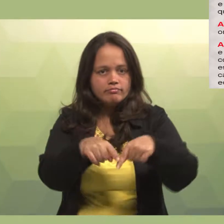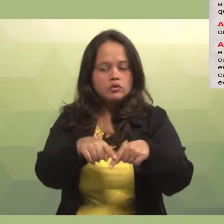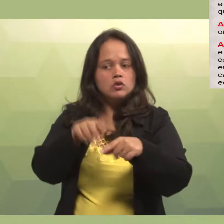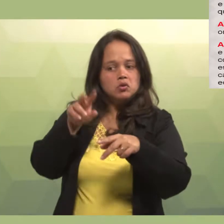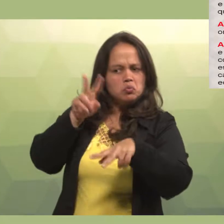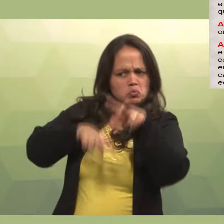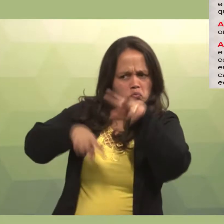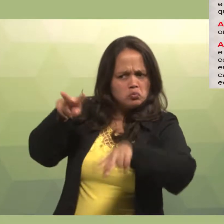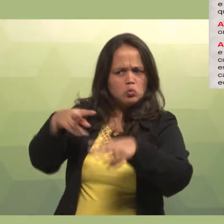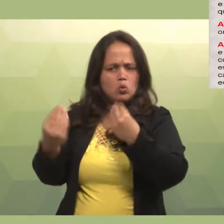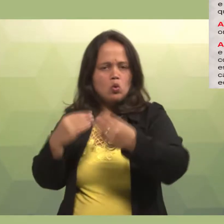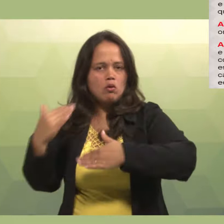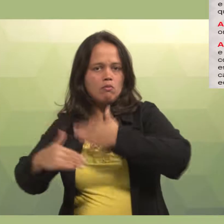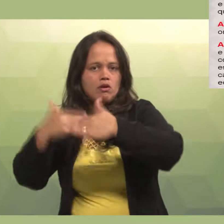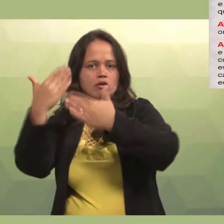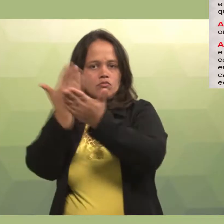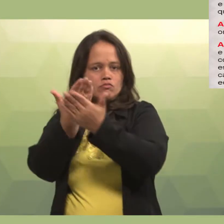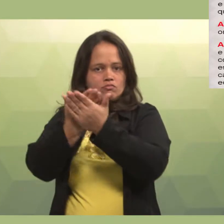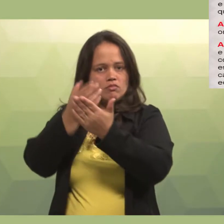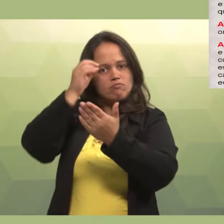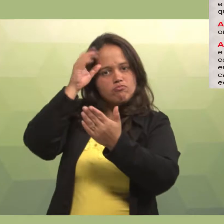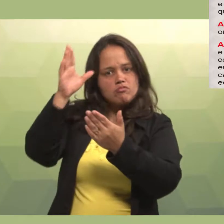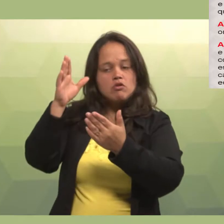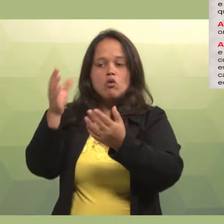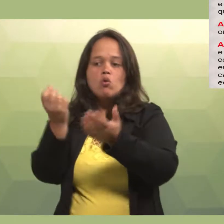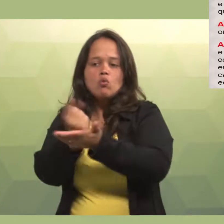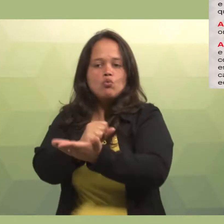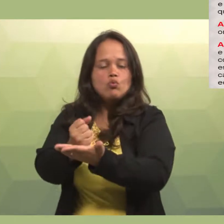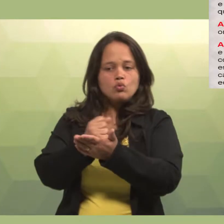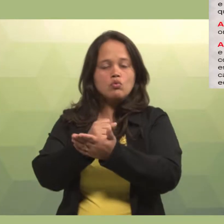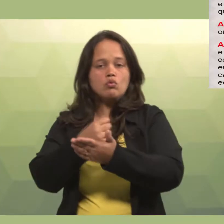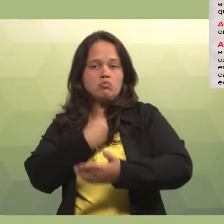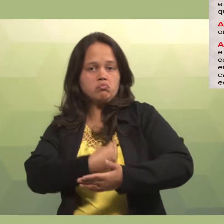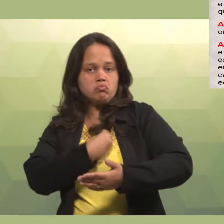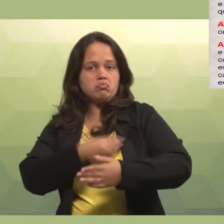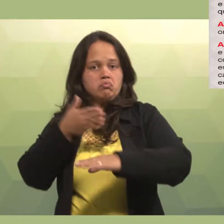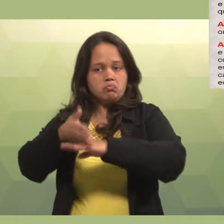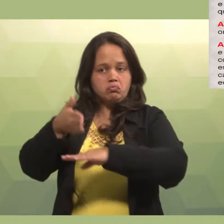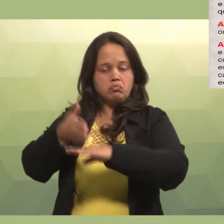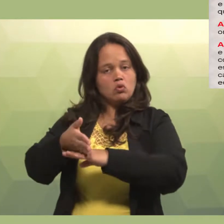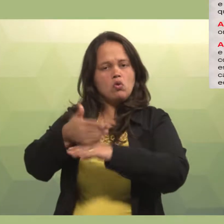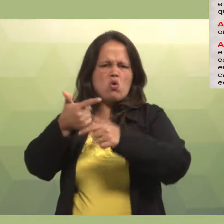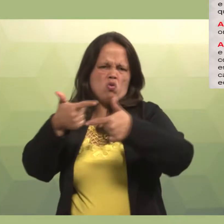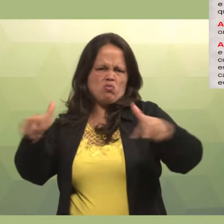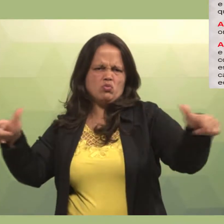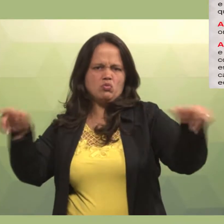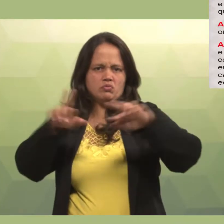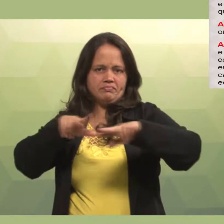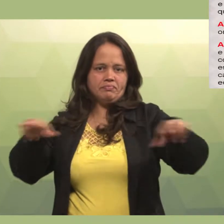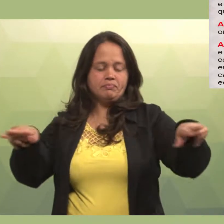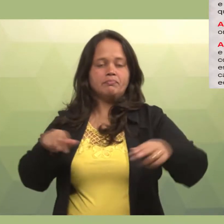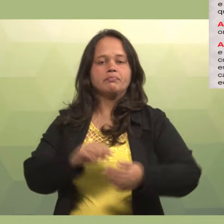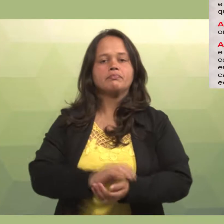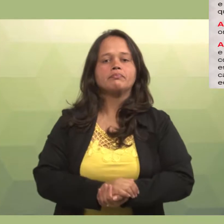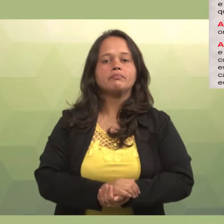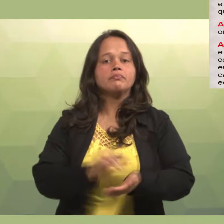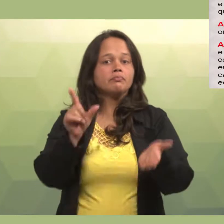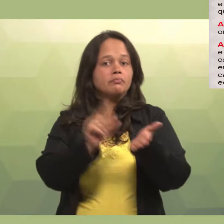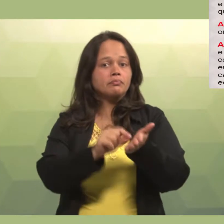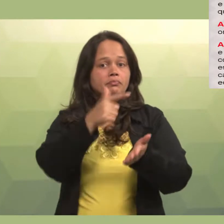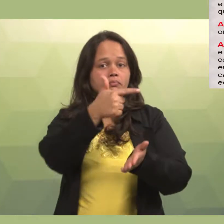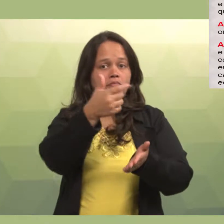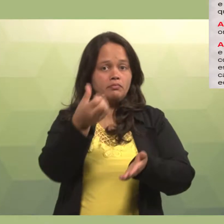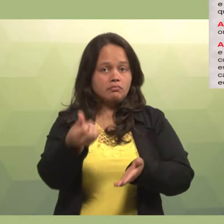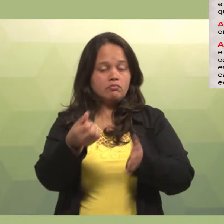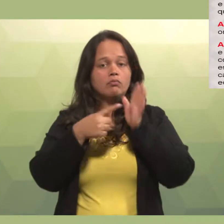de frequência, entre outros. Já o artigo 26 expressa que os currículos do ensino